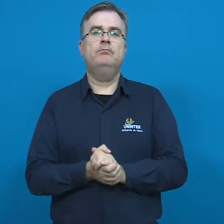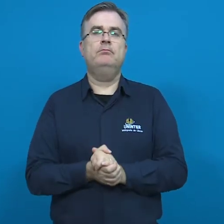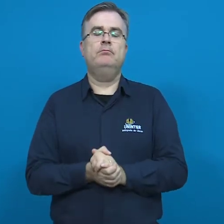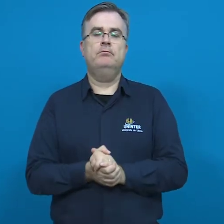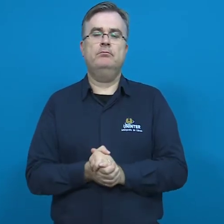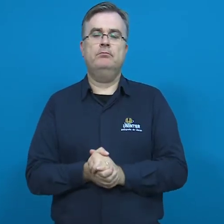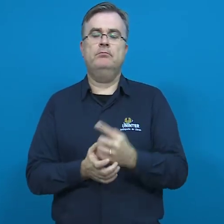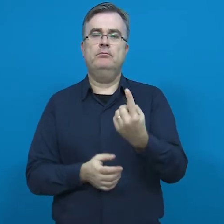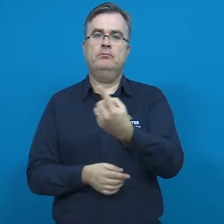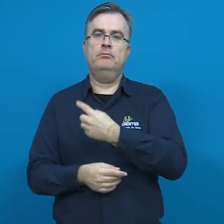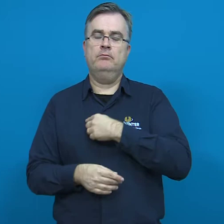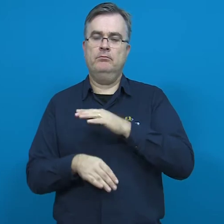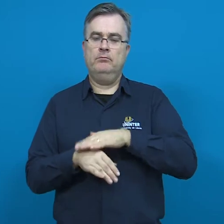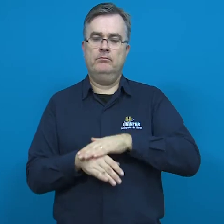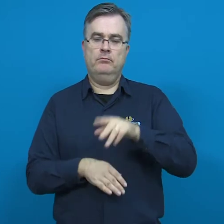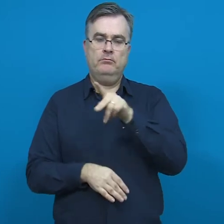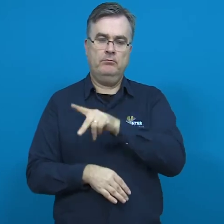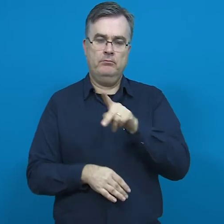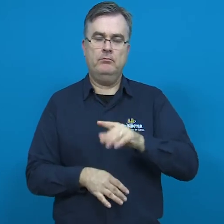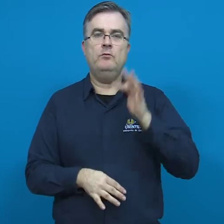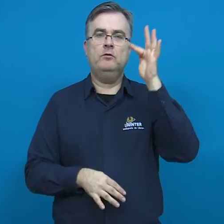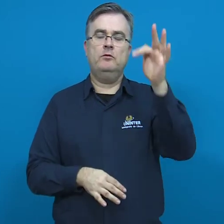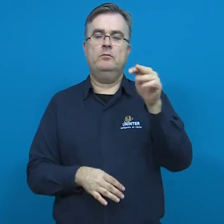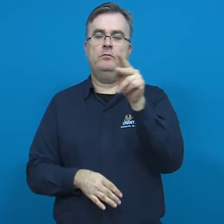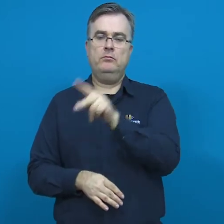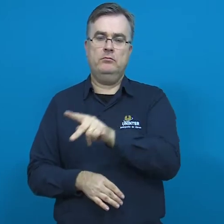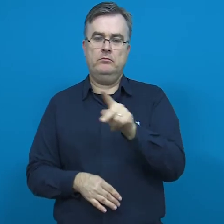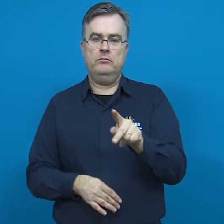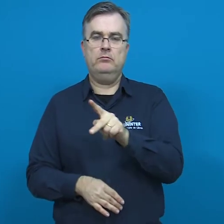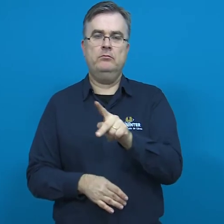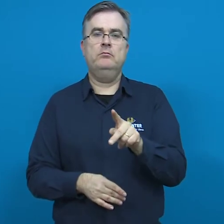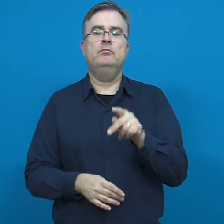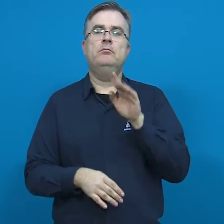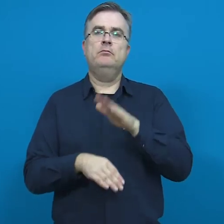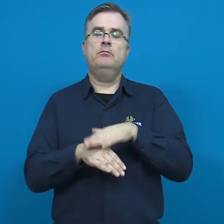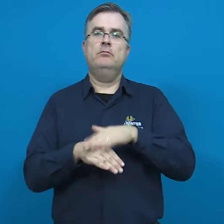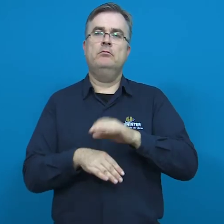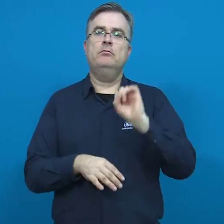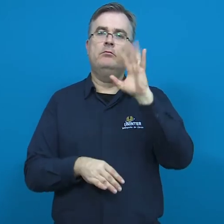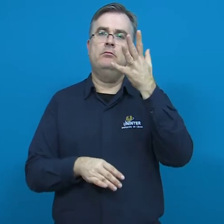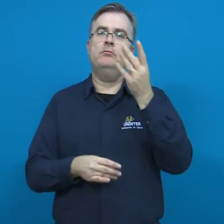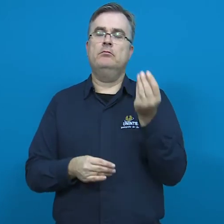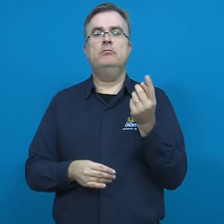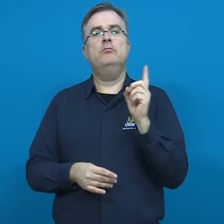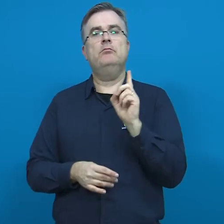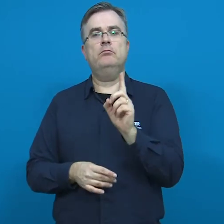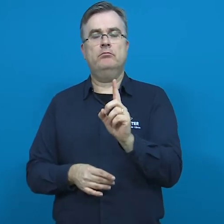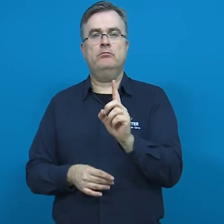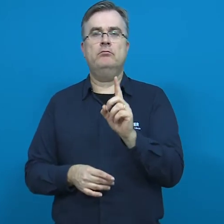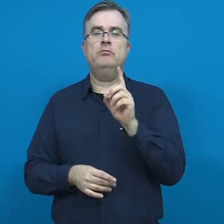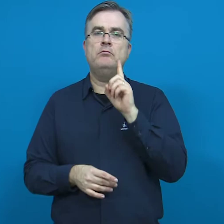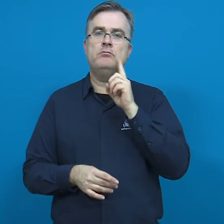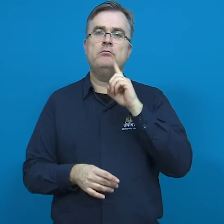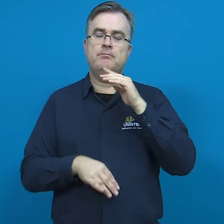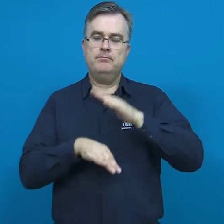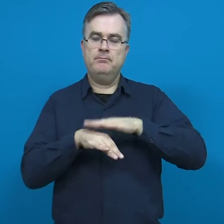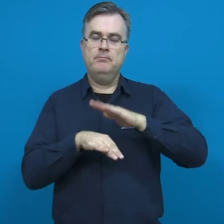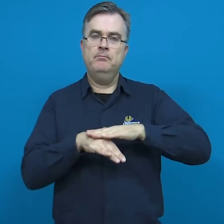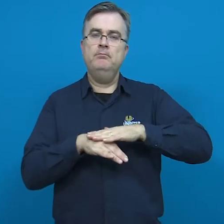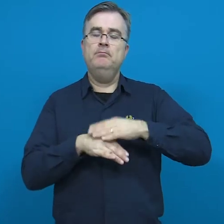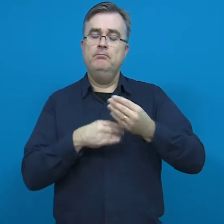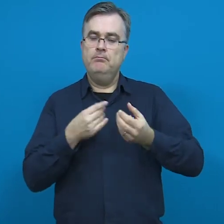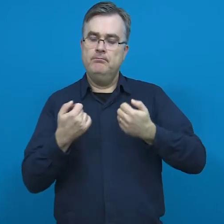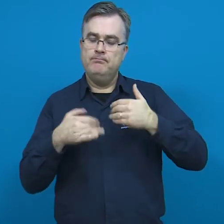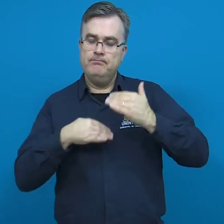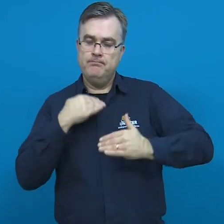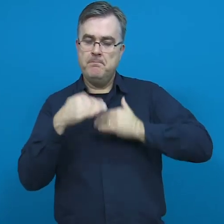esclarecimentos, né, para nós professores e futuros professores, né, dessa situação que está colocada e que cada dia